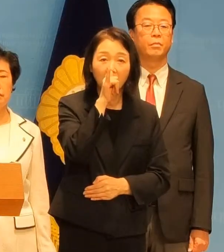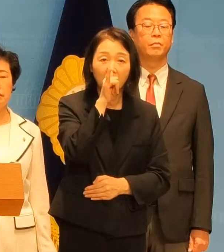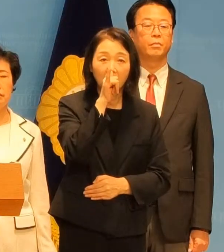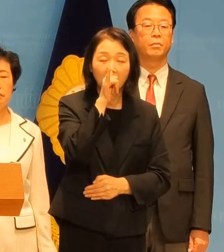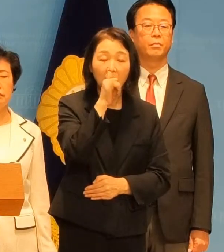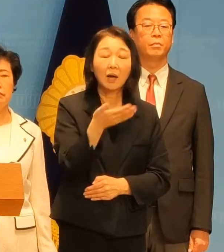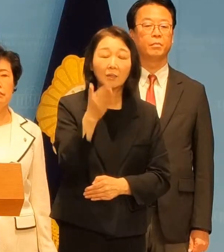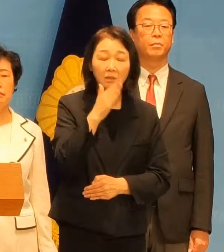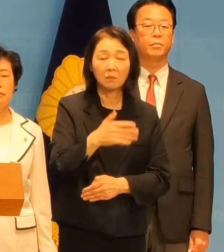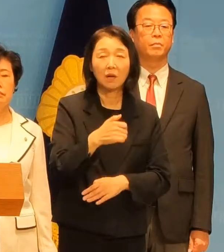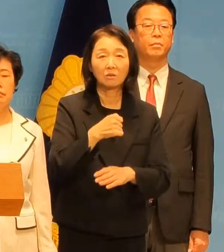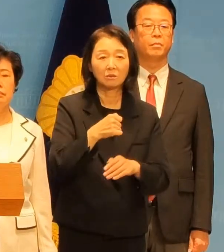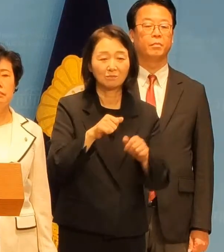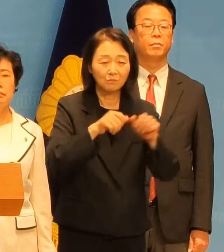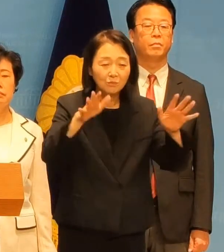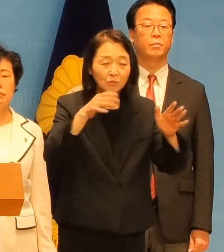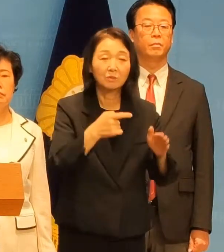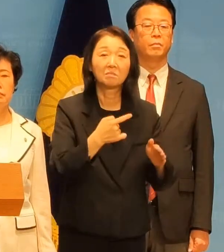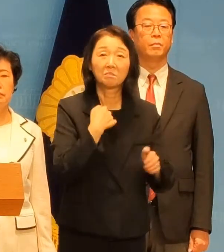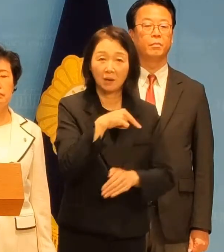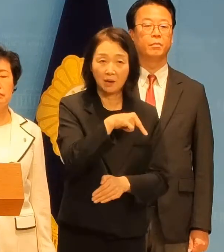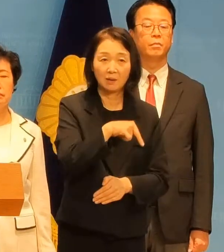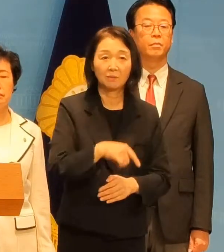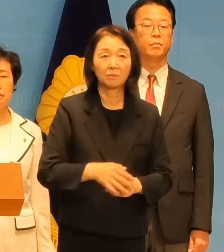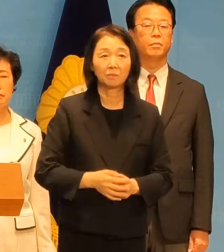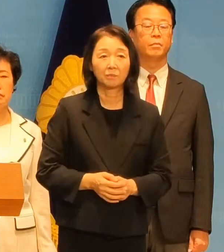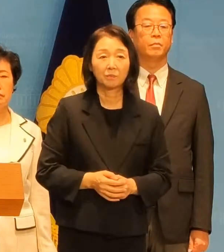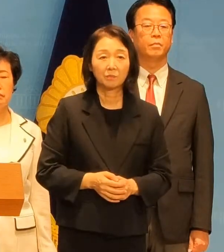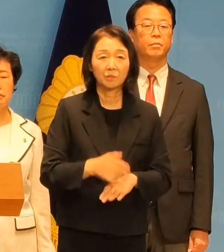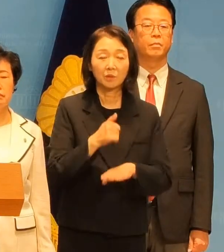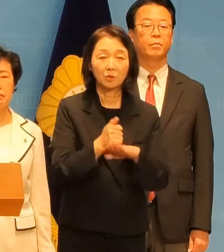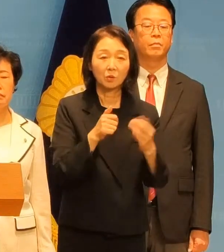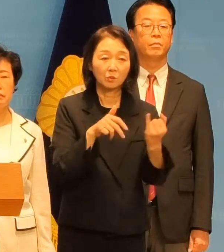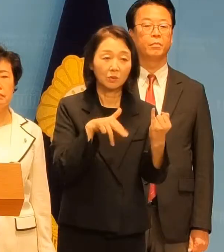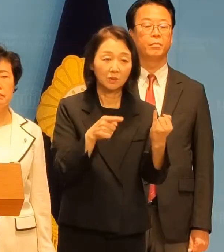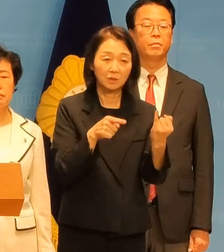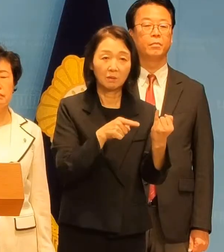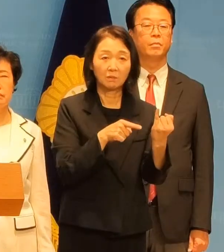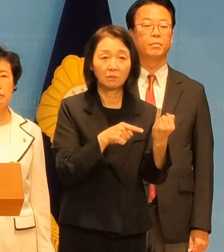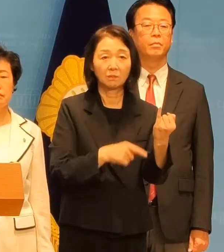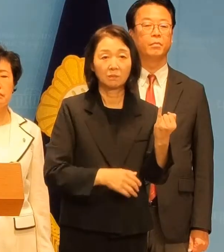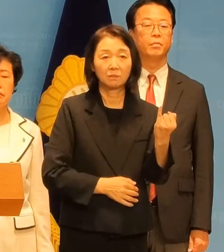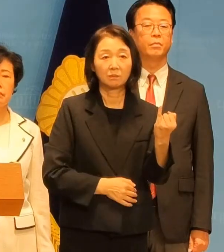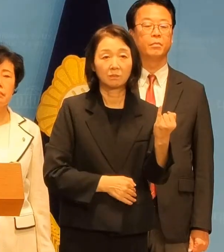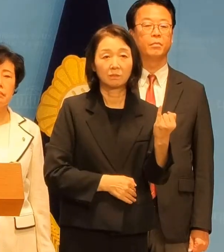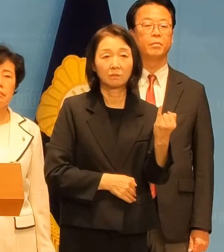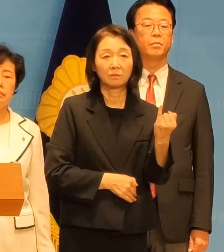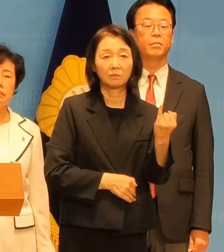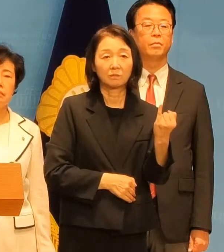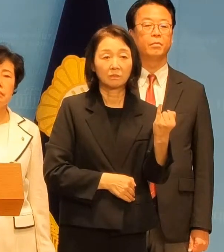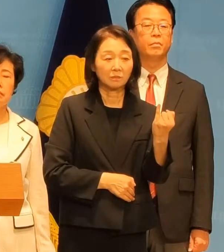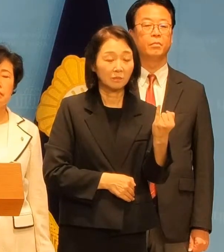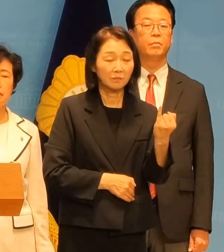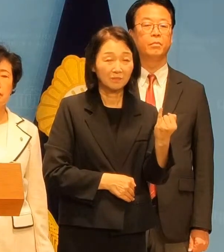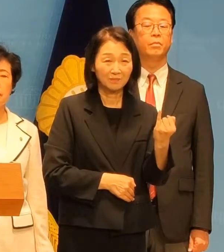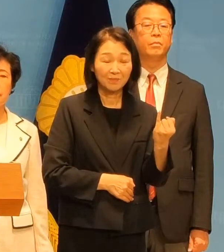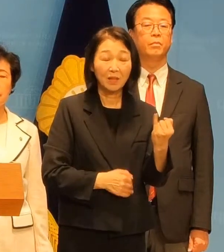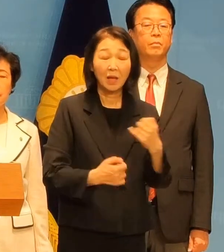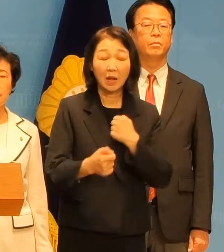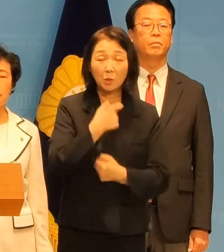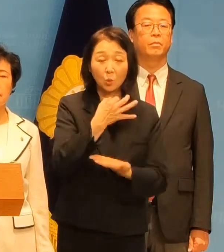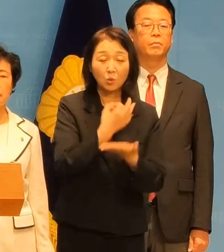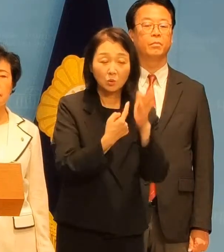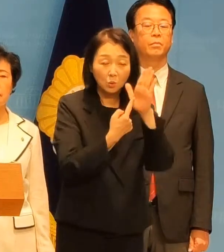알면서에 해당한다고 봅니다. 따라서 서영교 의원이 이 행위는